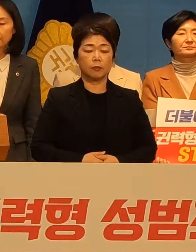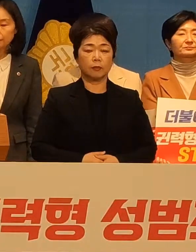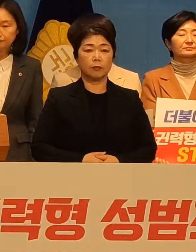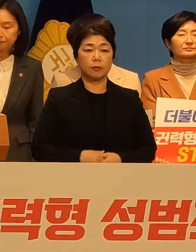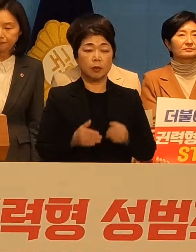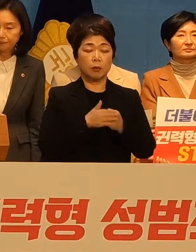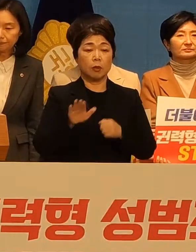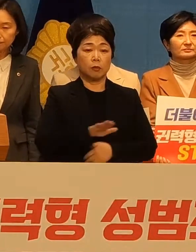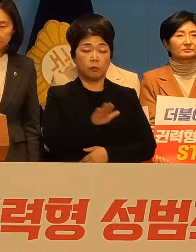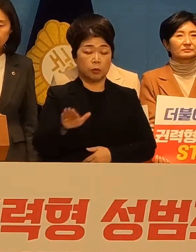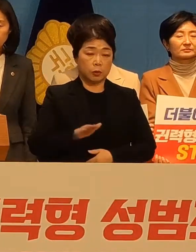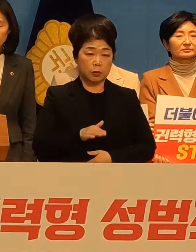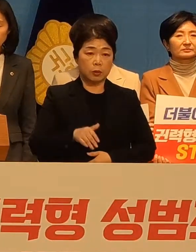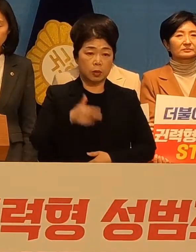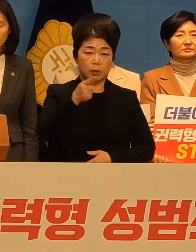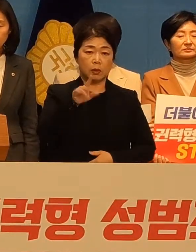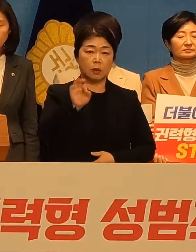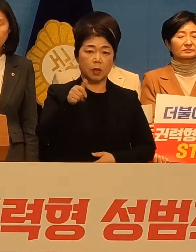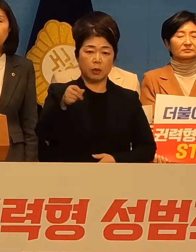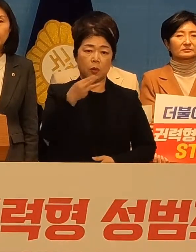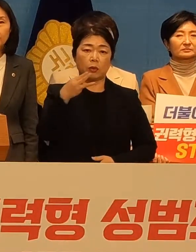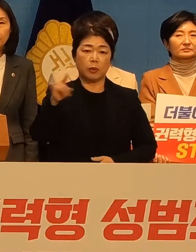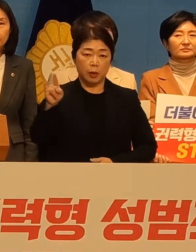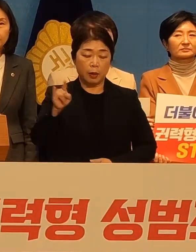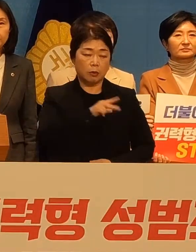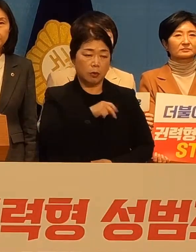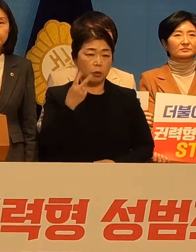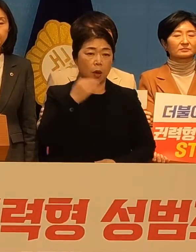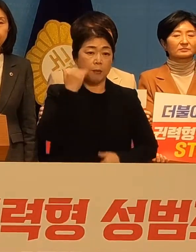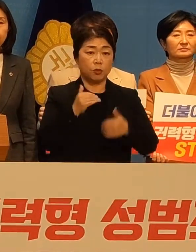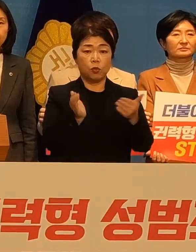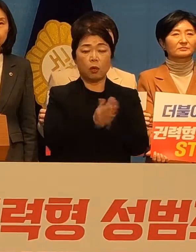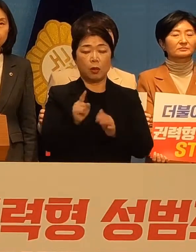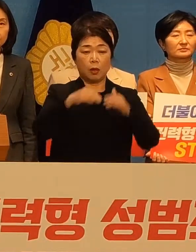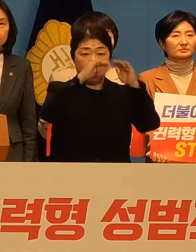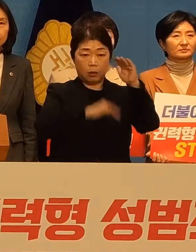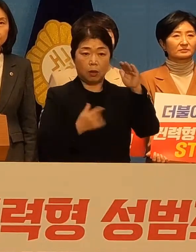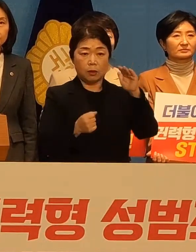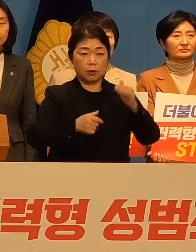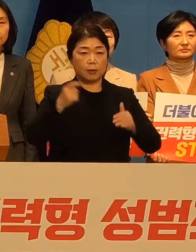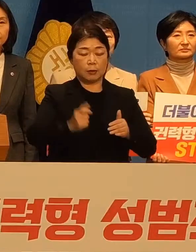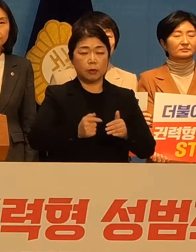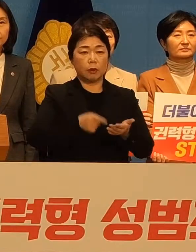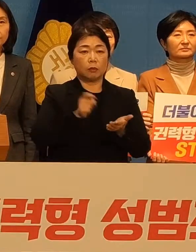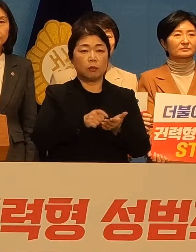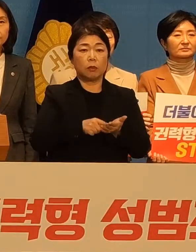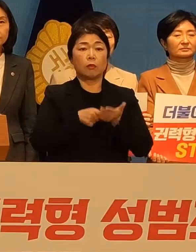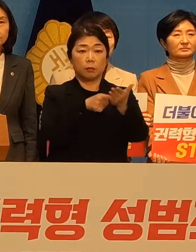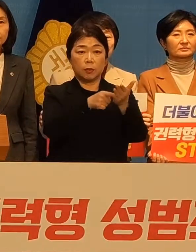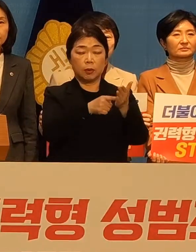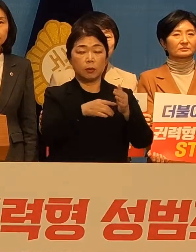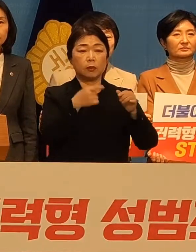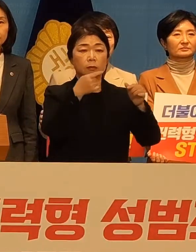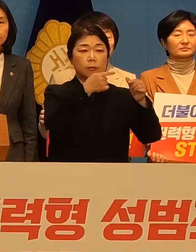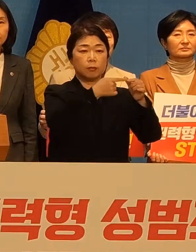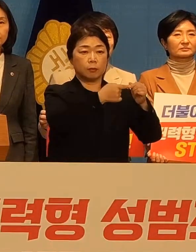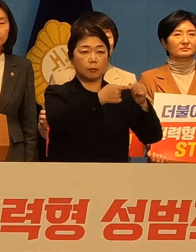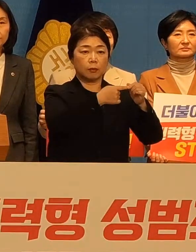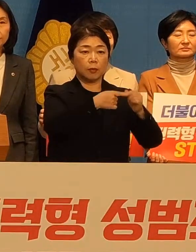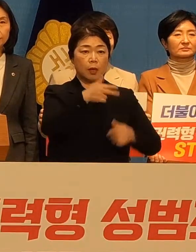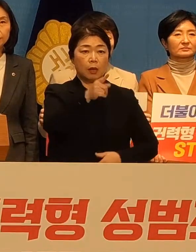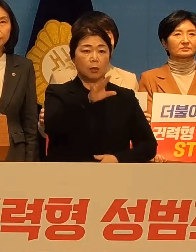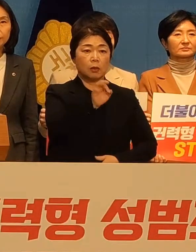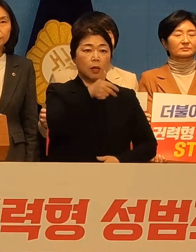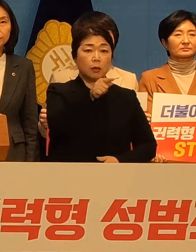이에 우리는 장경태 의원과 더불어민주당에 다음과 같이 강력히 요구한다. 하나,